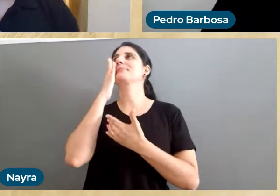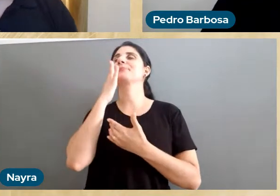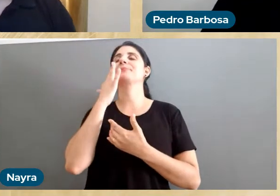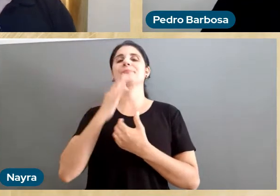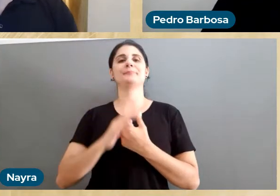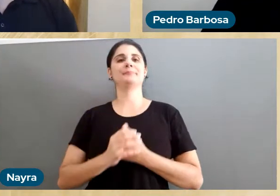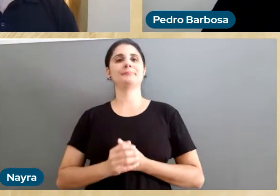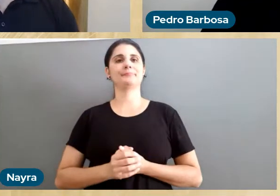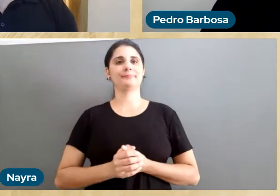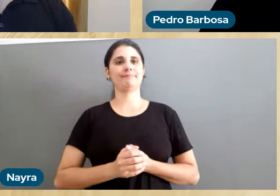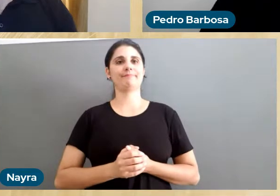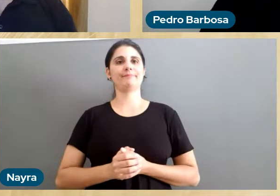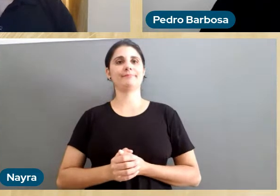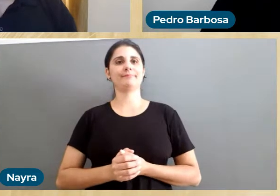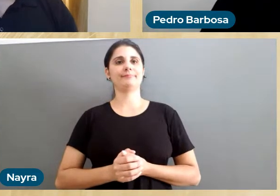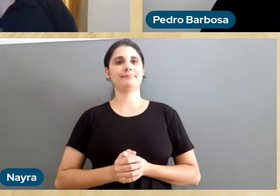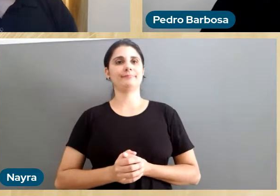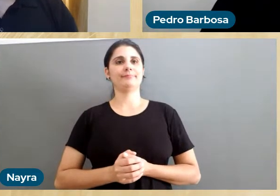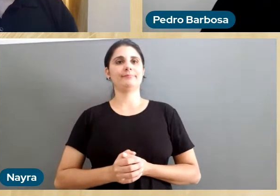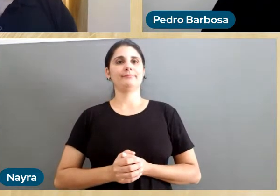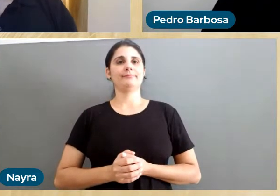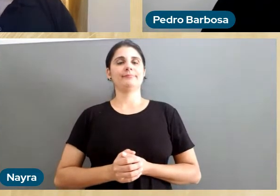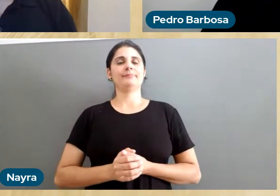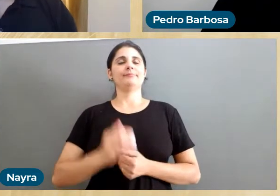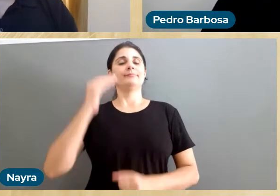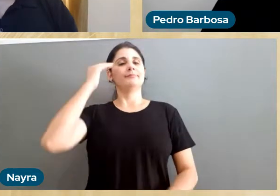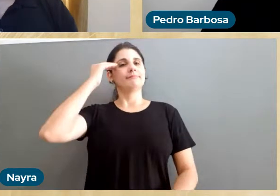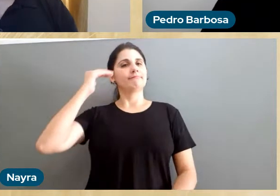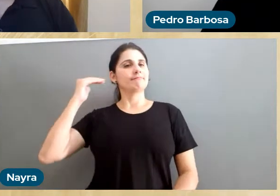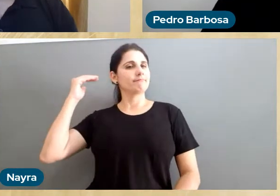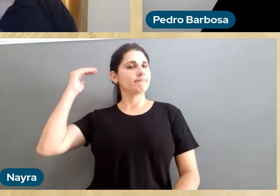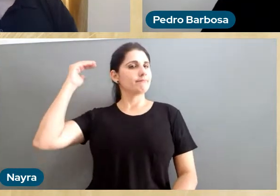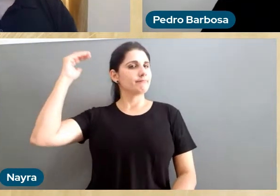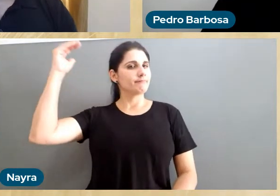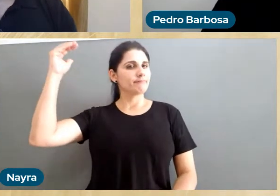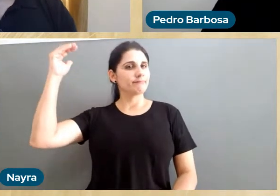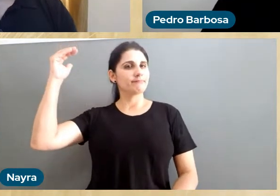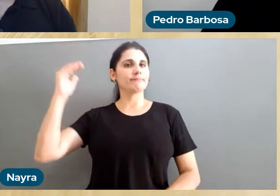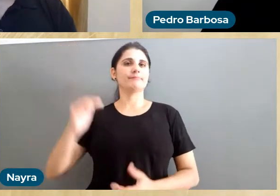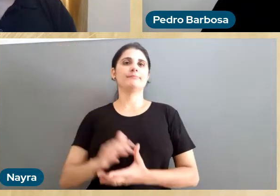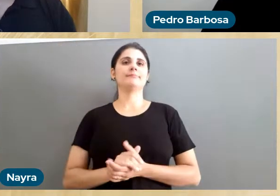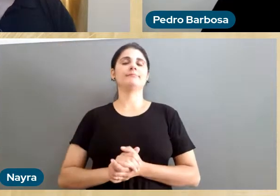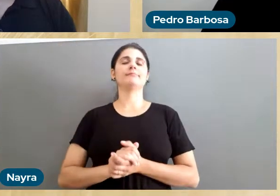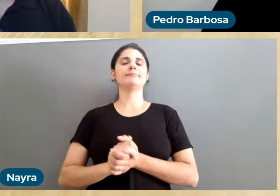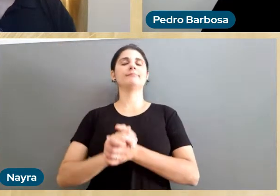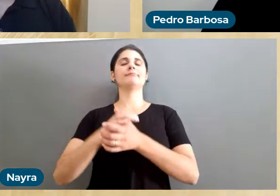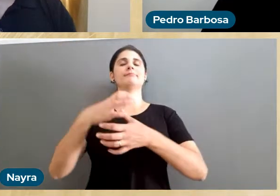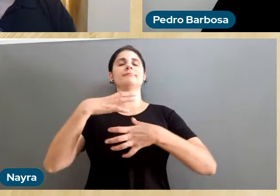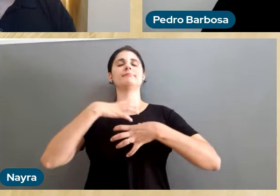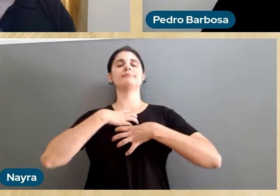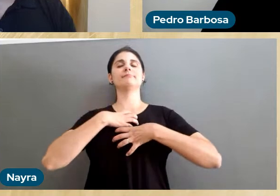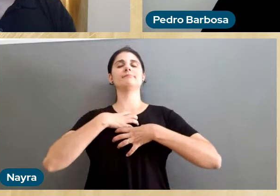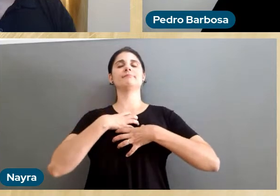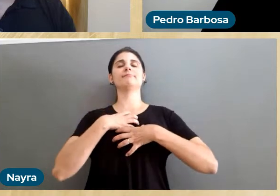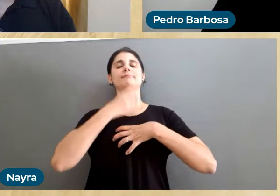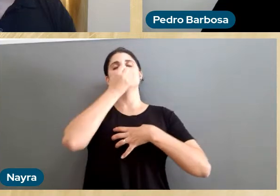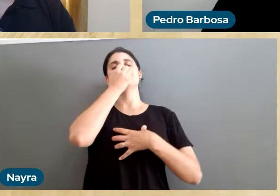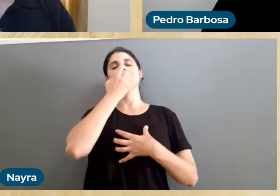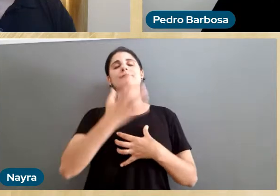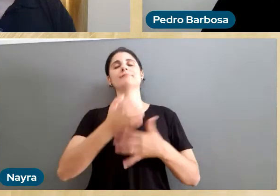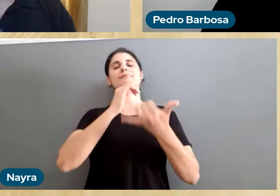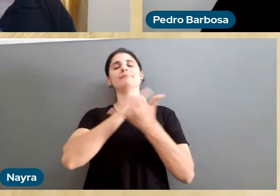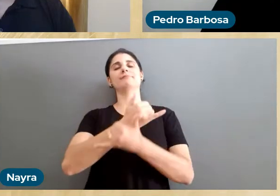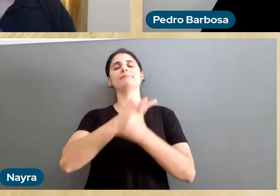lá. Vamos elevar o nosso pensamento ao alto, sentindo as boas vibrações da espiritualidade